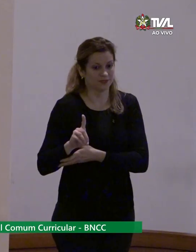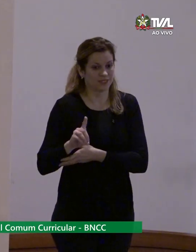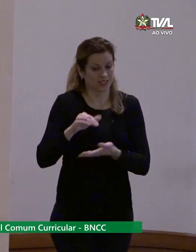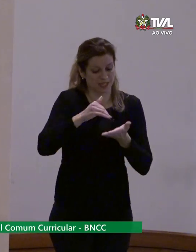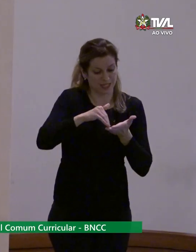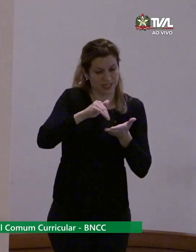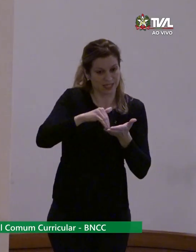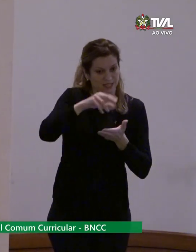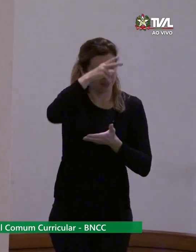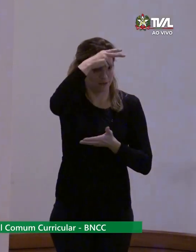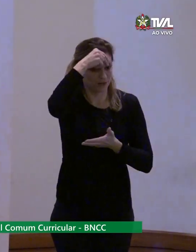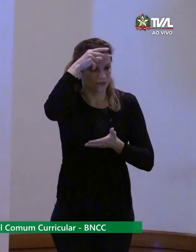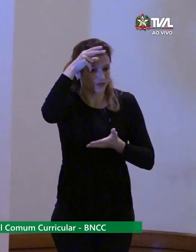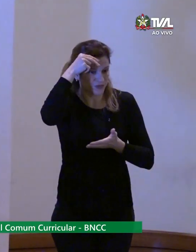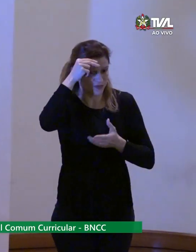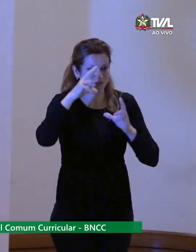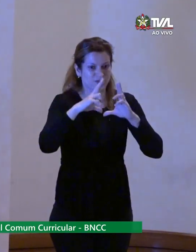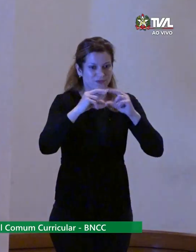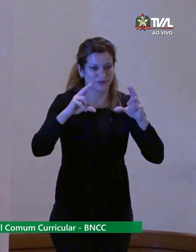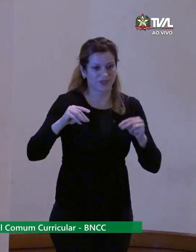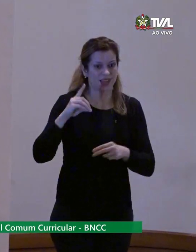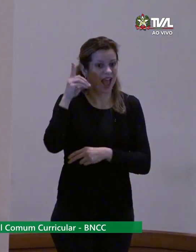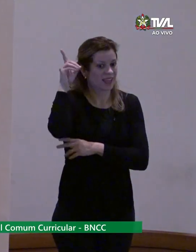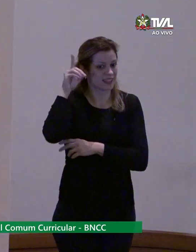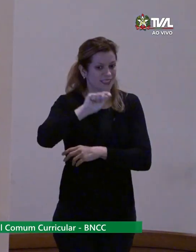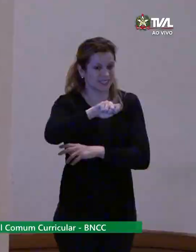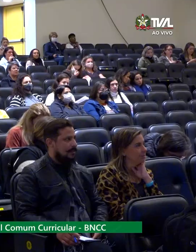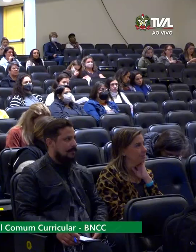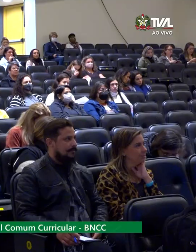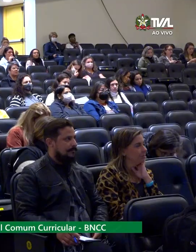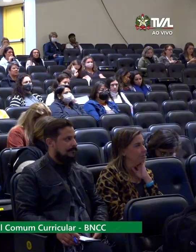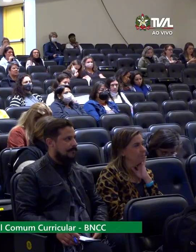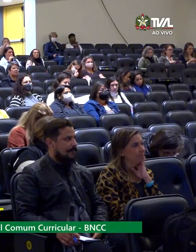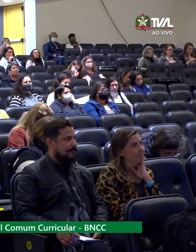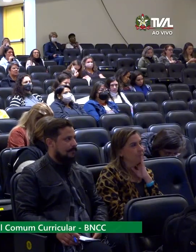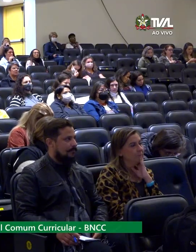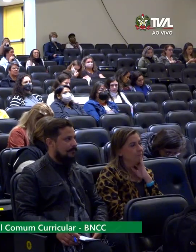Municipal de Educação Florianópolis Débora Raquel Schultz